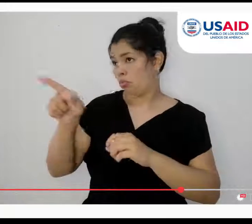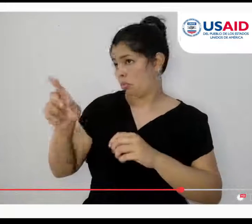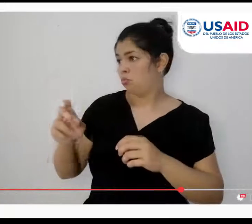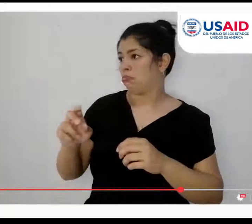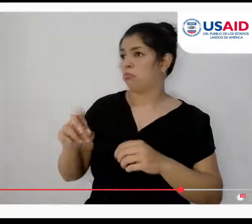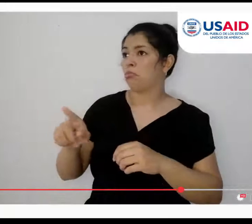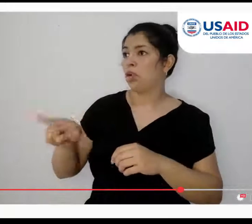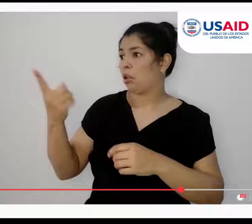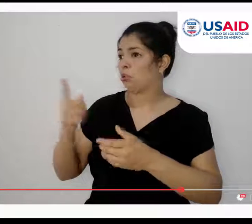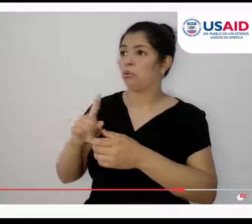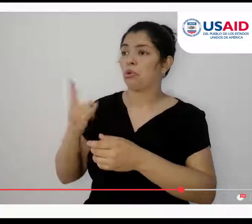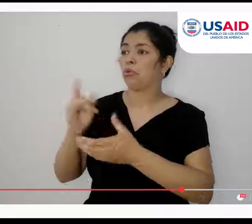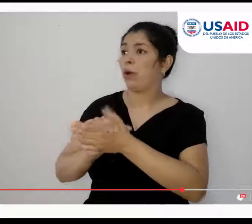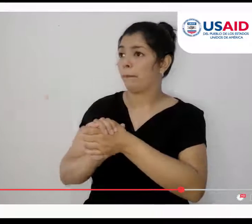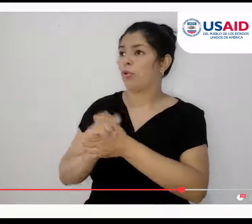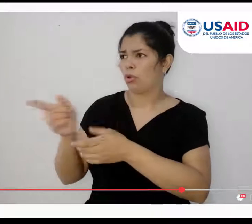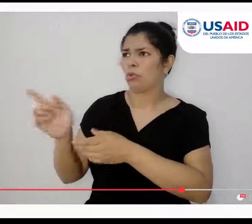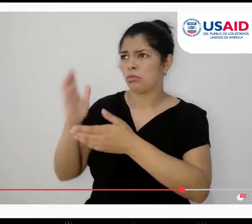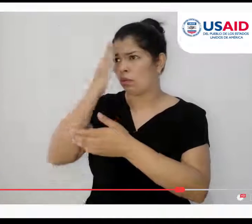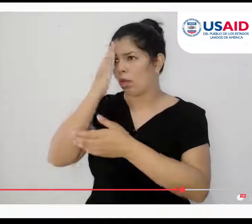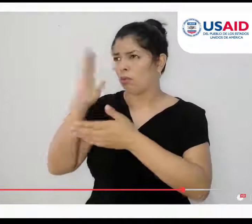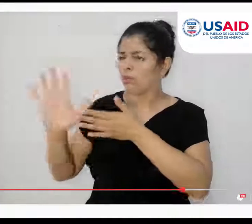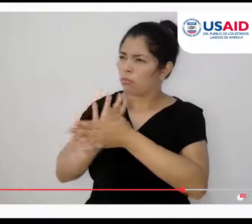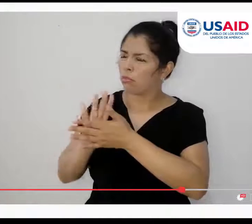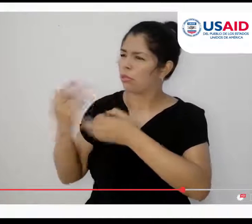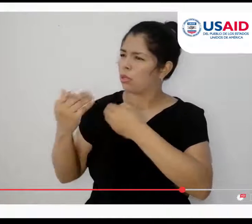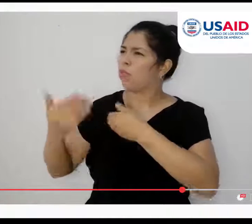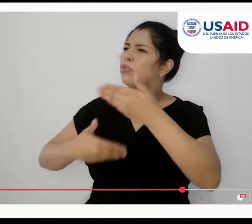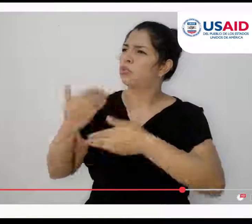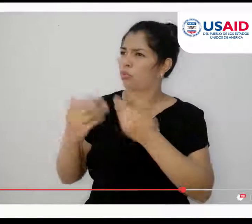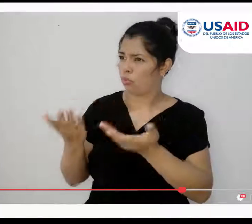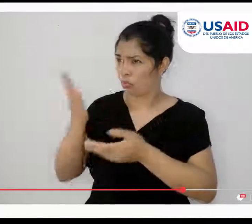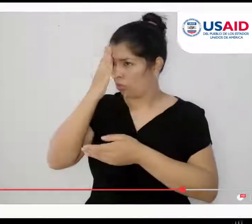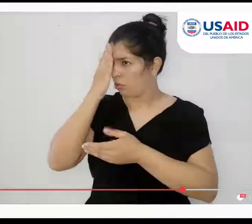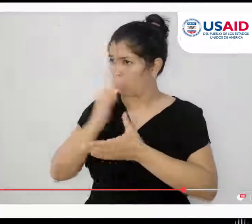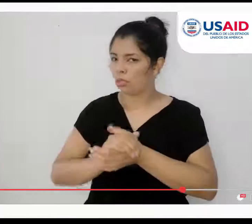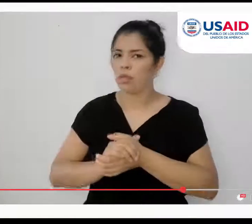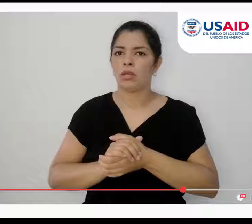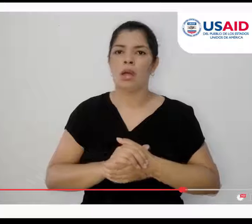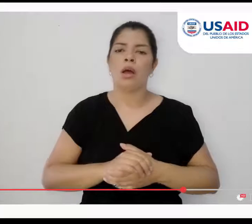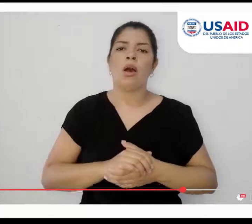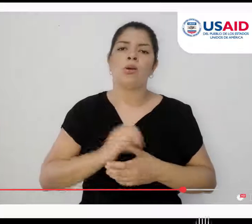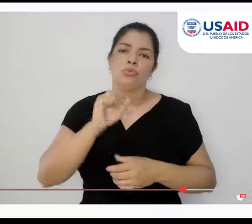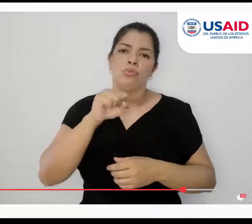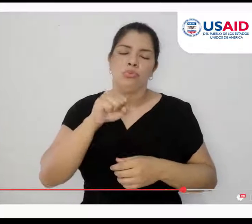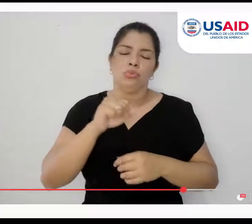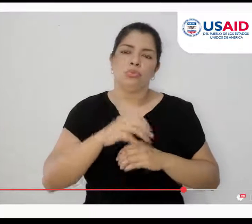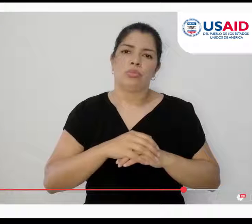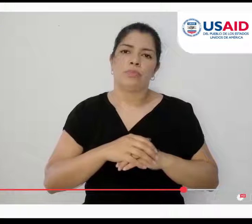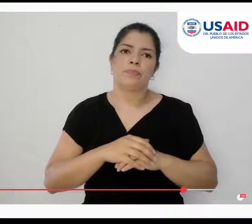usted que conozcan y nos puedan hablar un poco acerca de cómo es ese proceso. Bueno, sí conozco, por